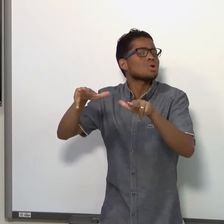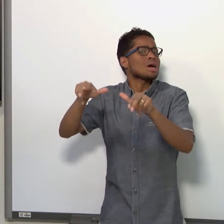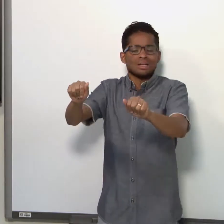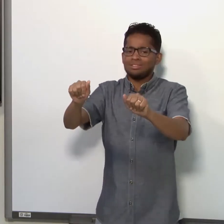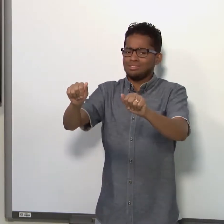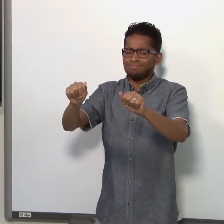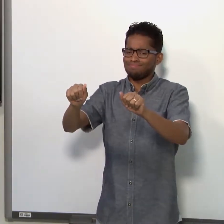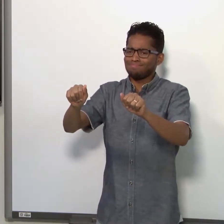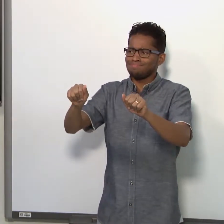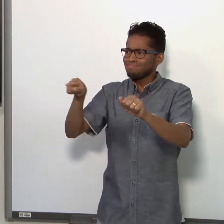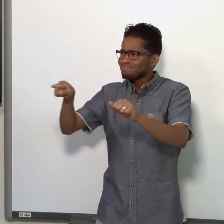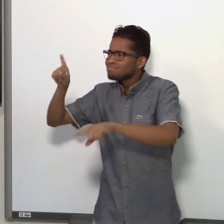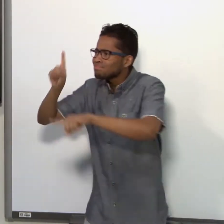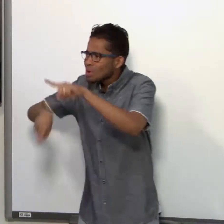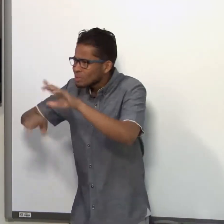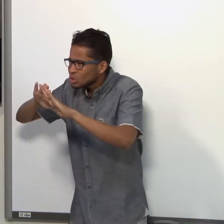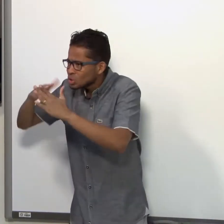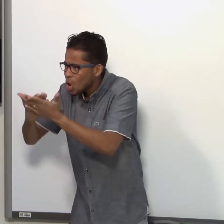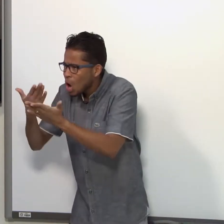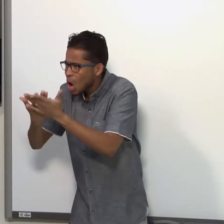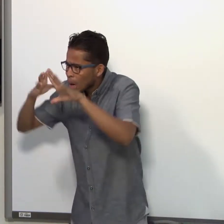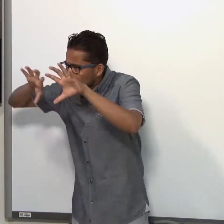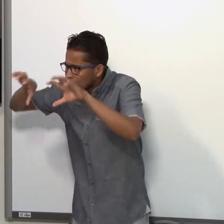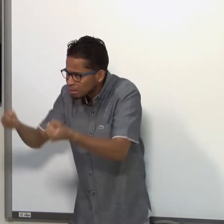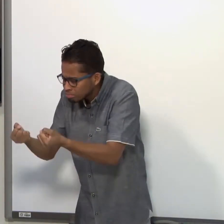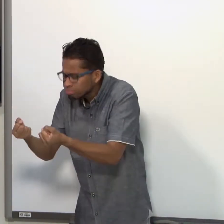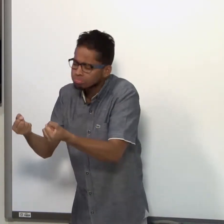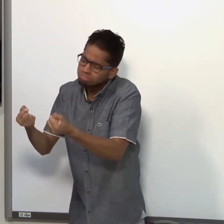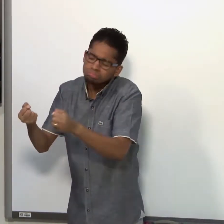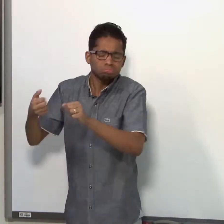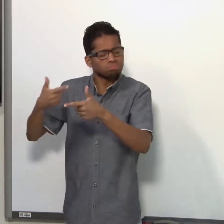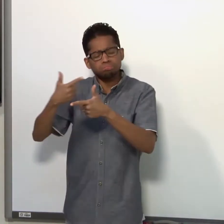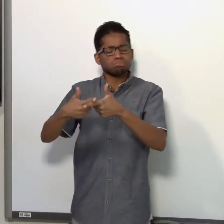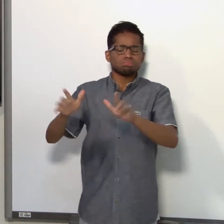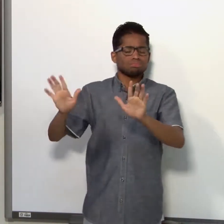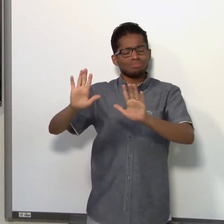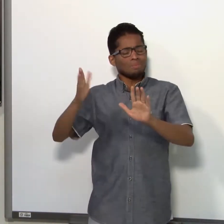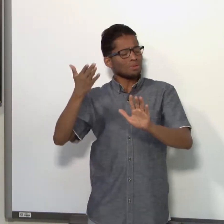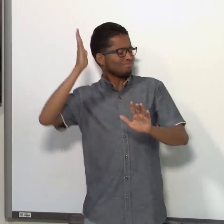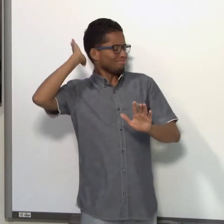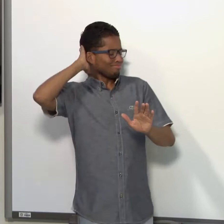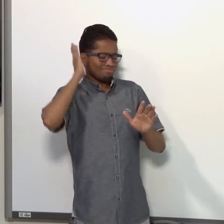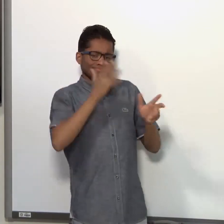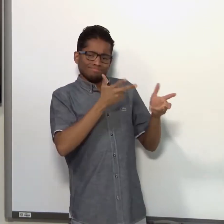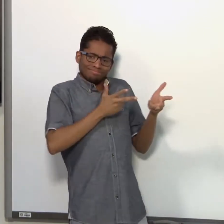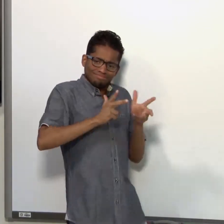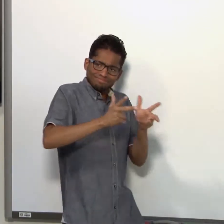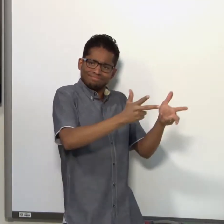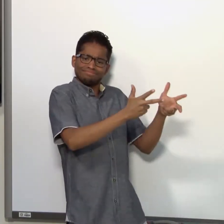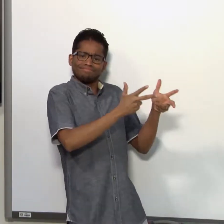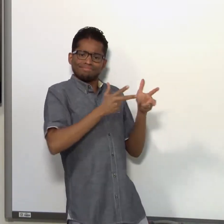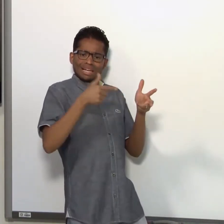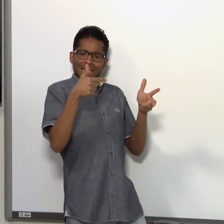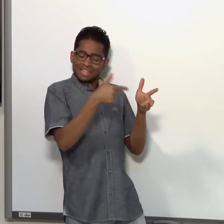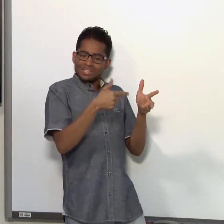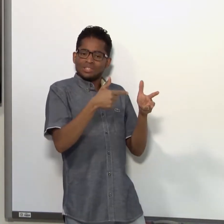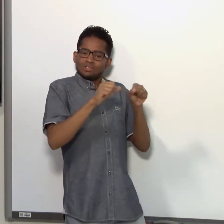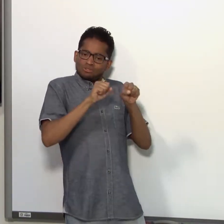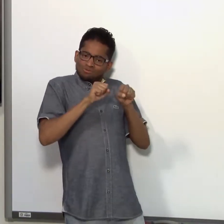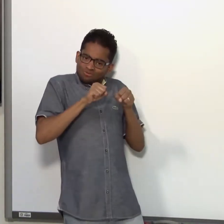desapareceu. Houve a proibição no contexto escolar, mas tudo bem, em outros espaços, utilizava-se a língua